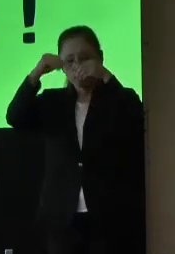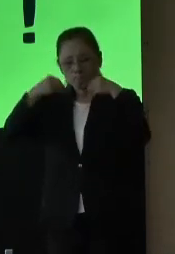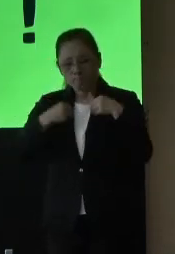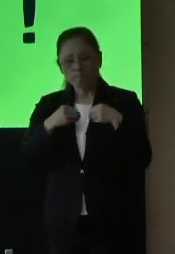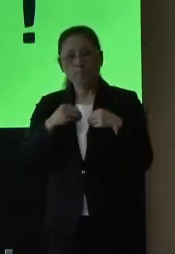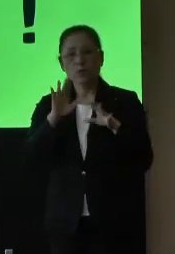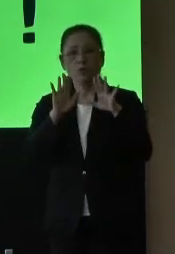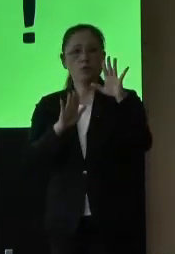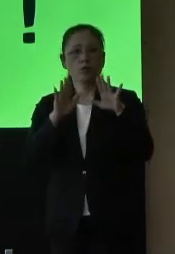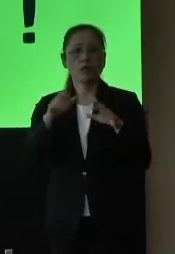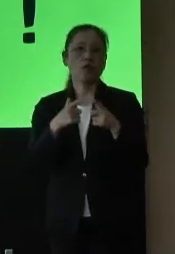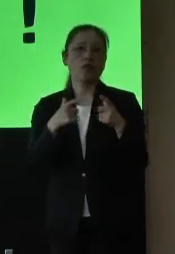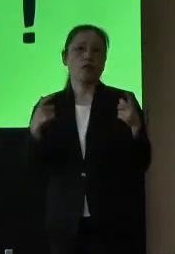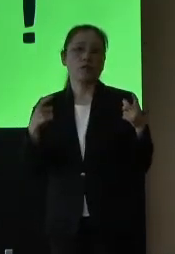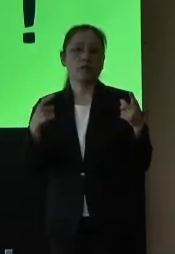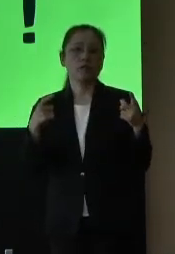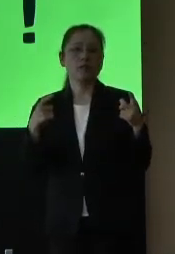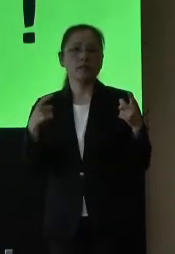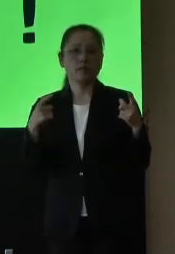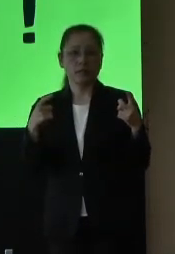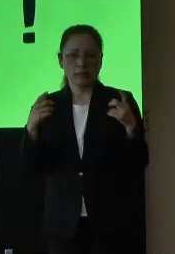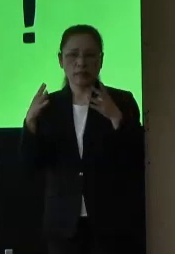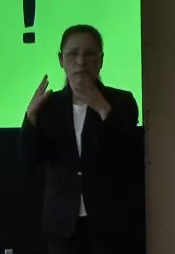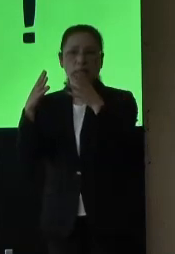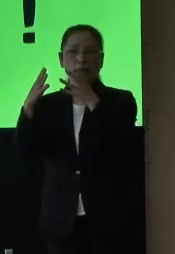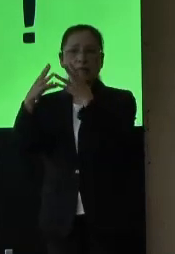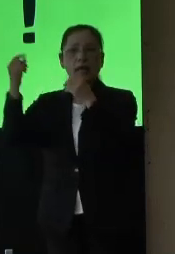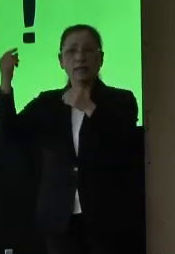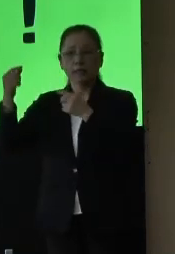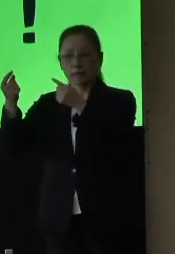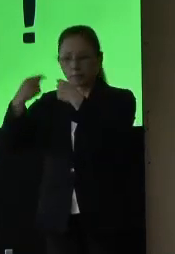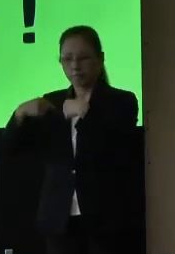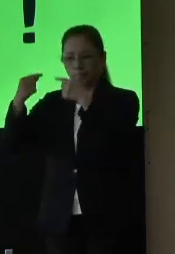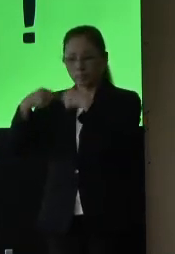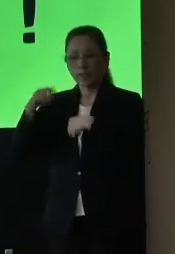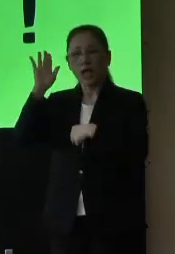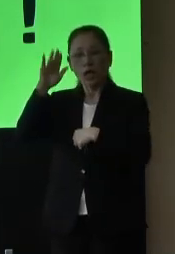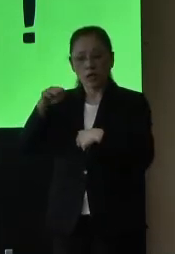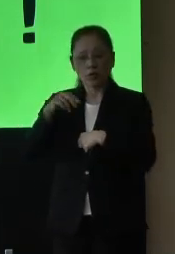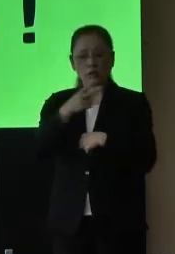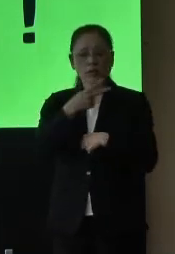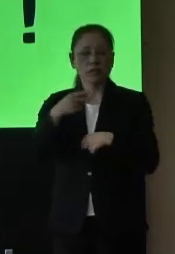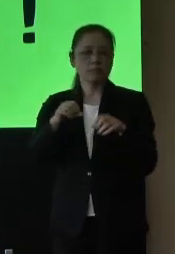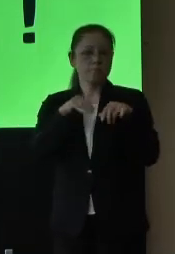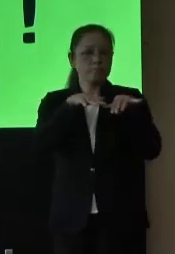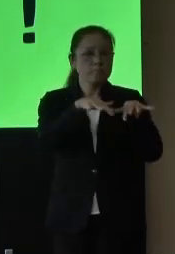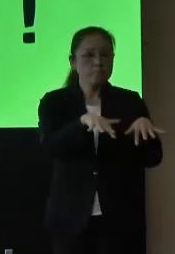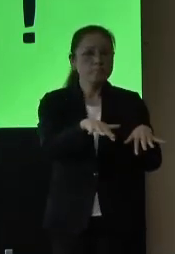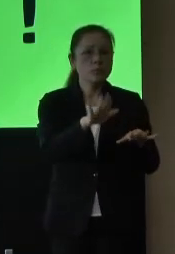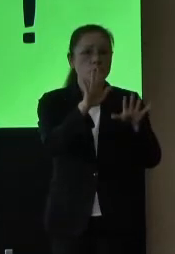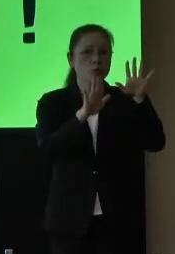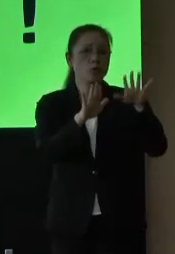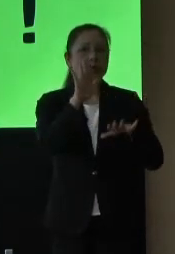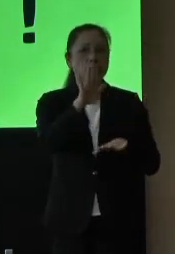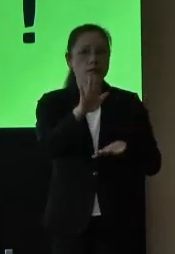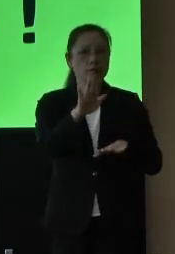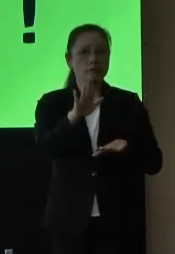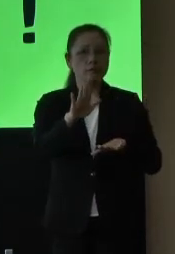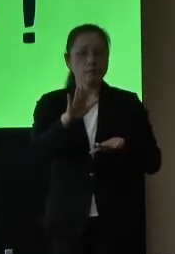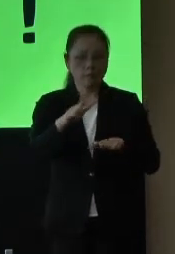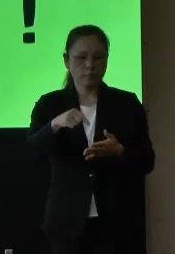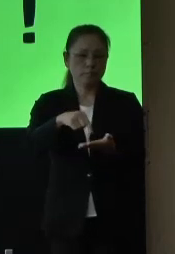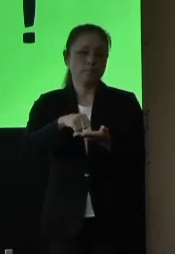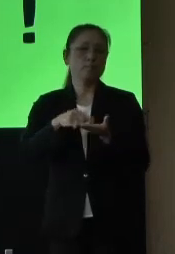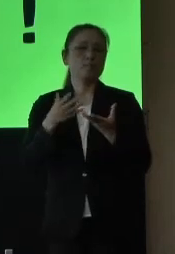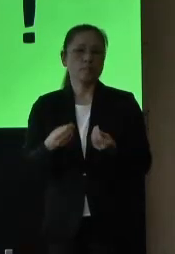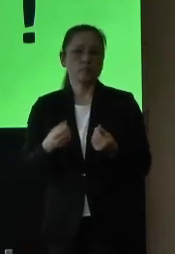く、複数の移入例が小規模な二次感染を発生させているなどの指摘があり、協議が行われ